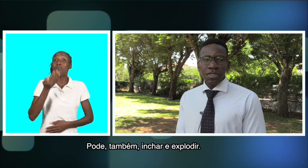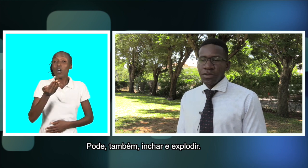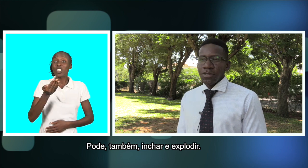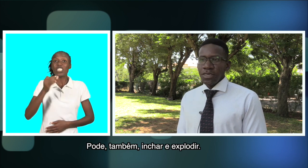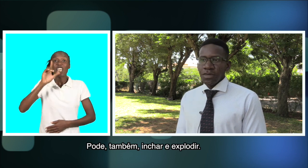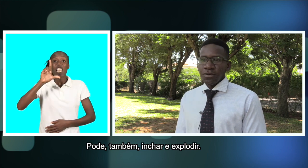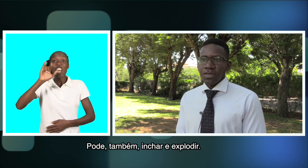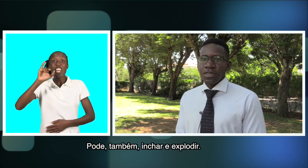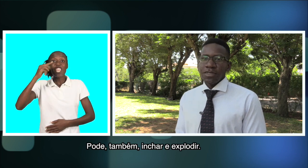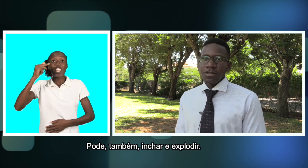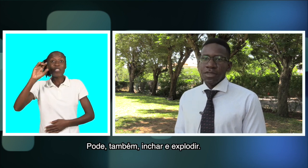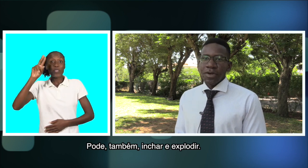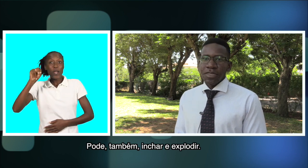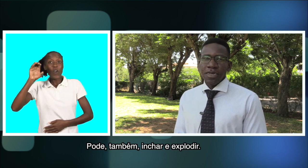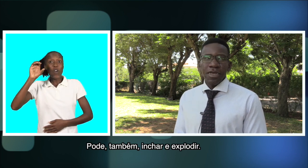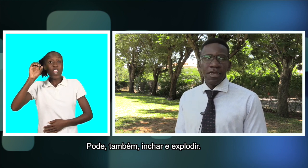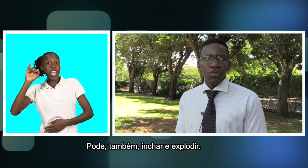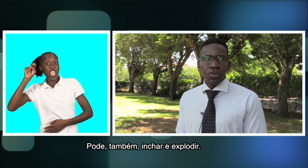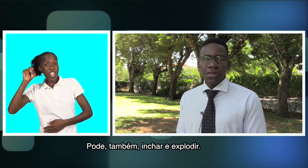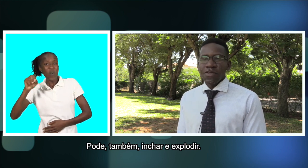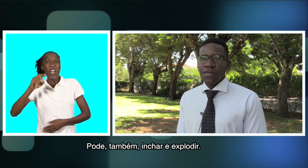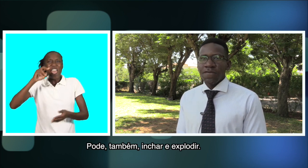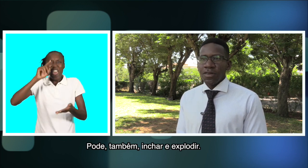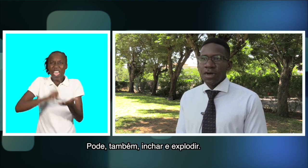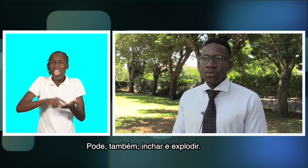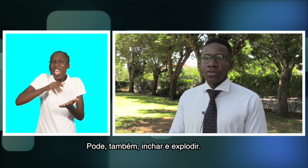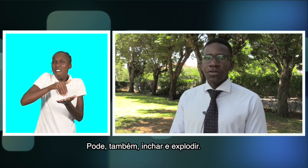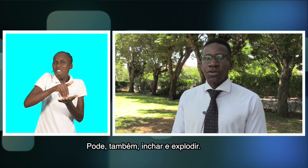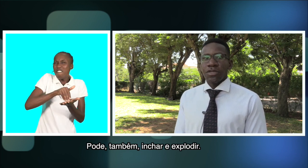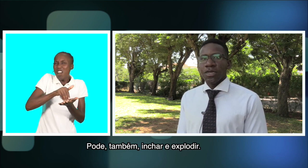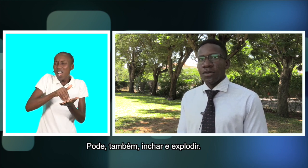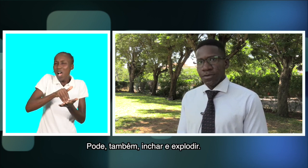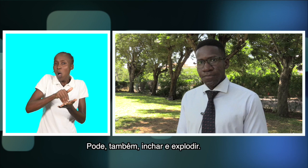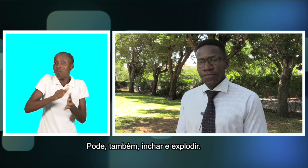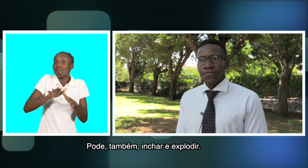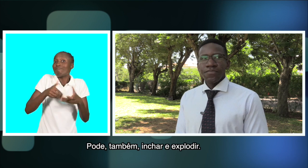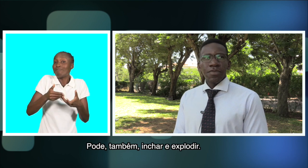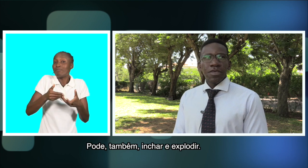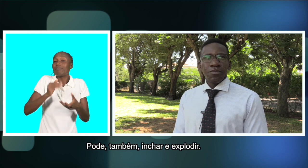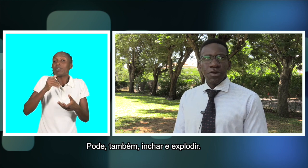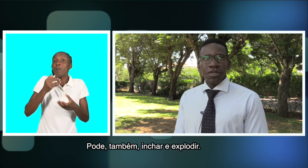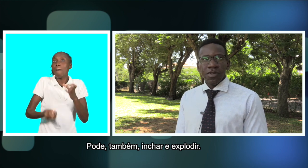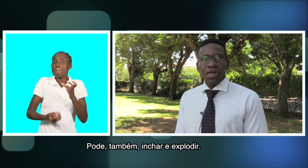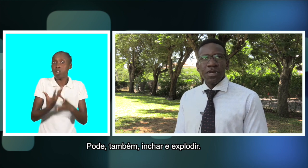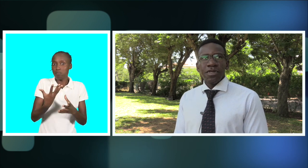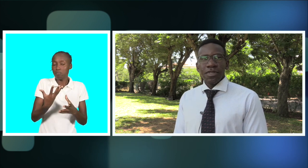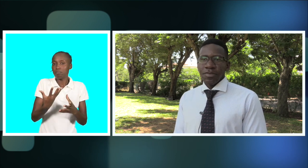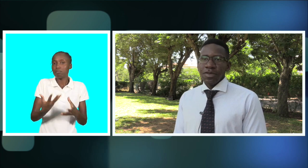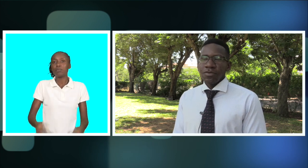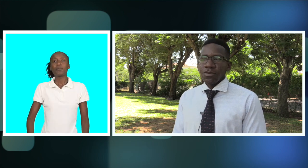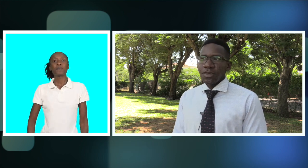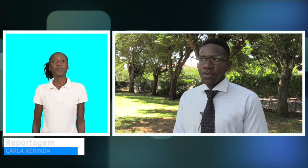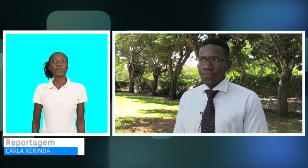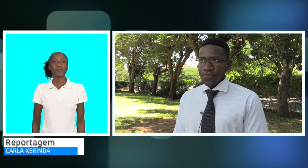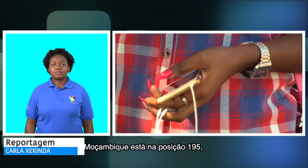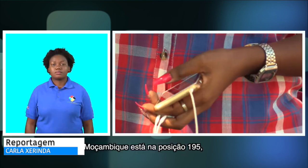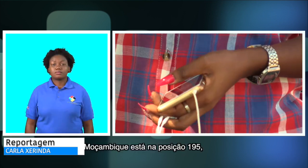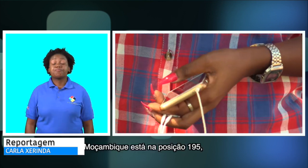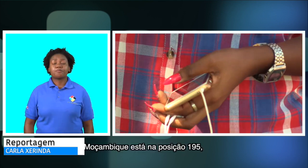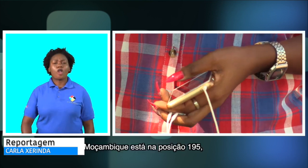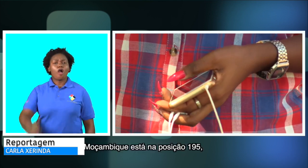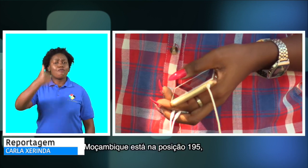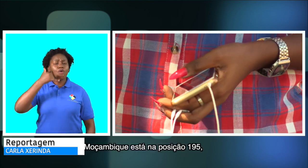o lítio-íon que está dentro da bateria é muito sensível ao contato externo e pode inchar e também explodir.